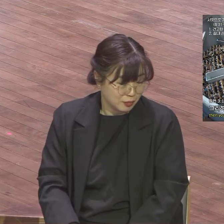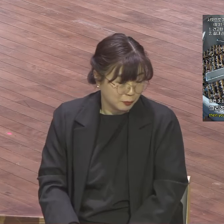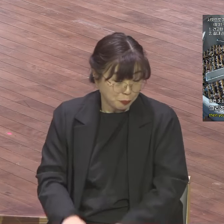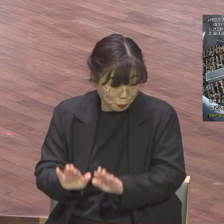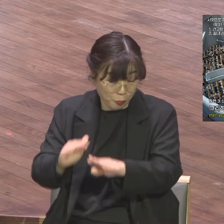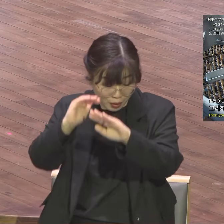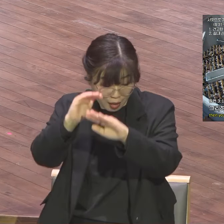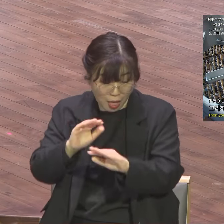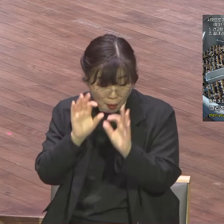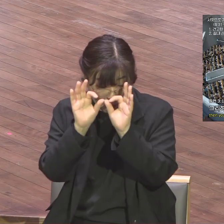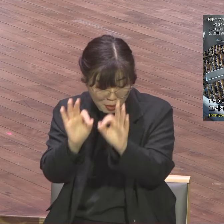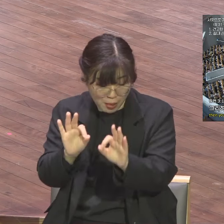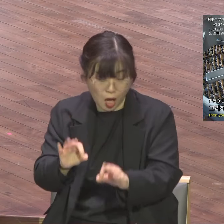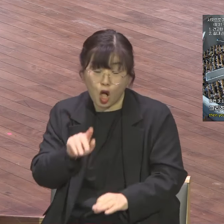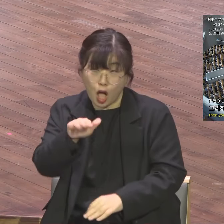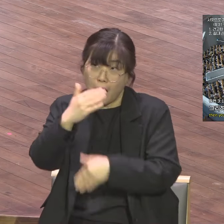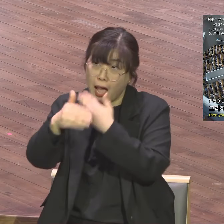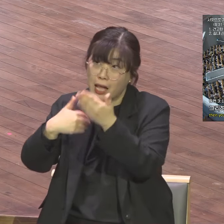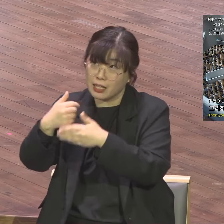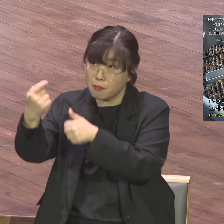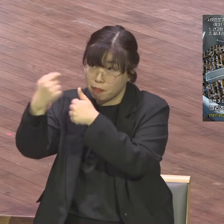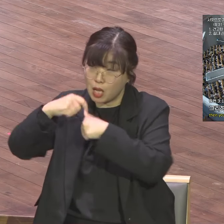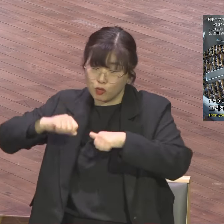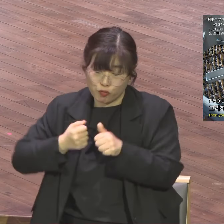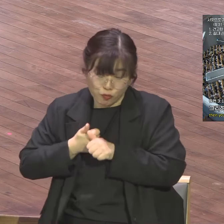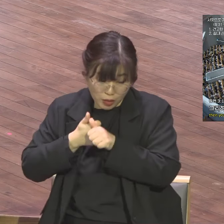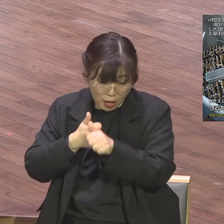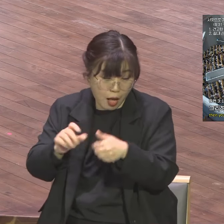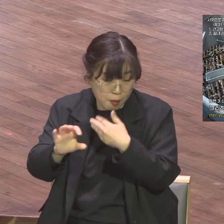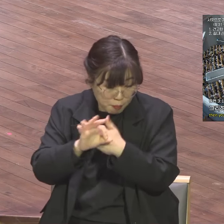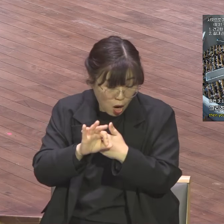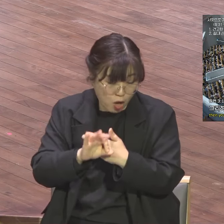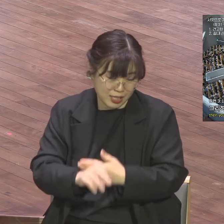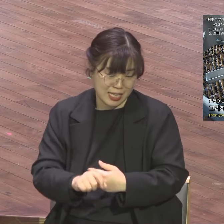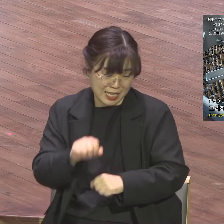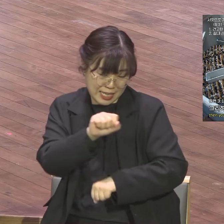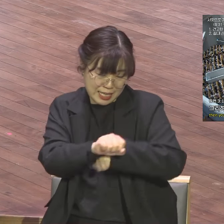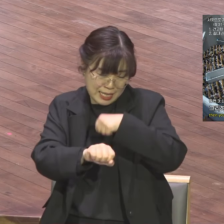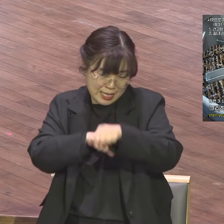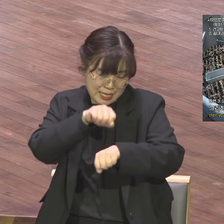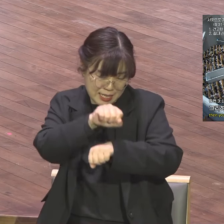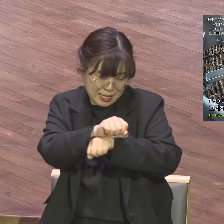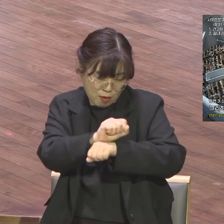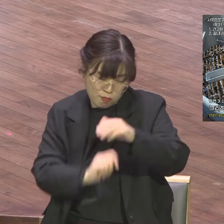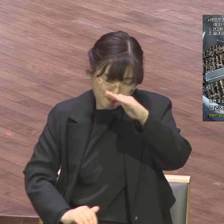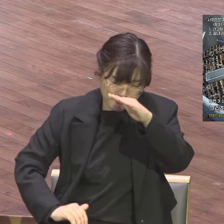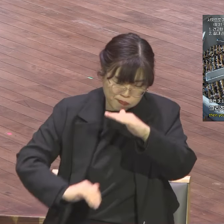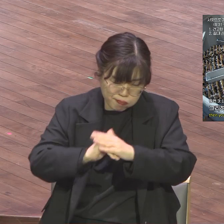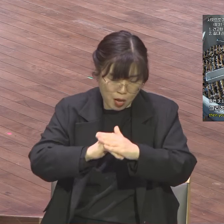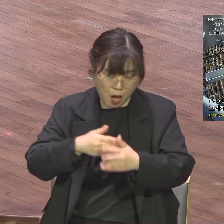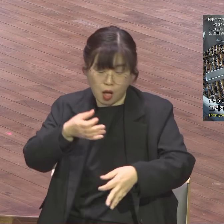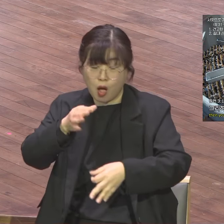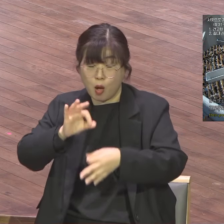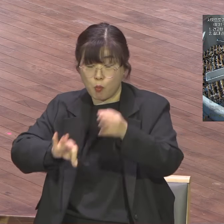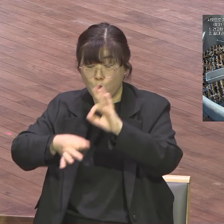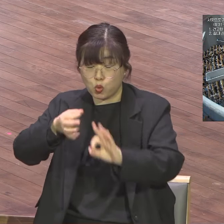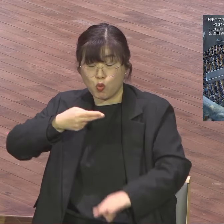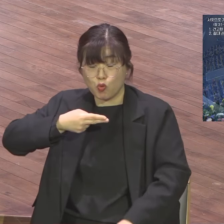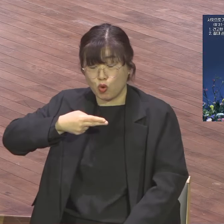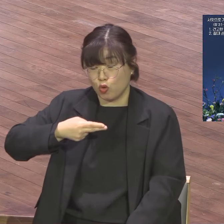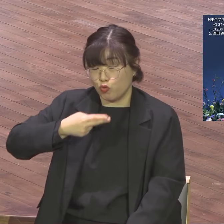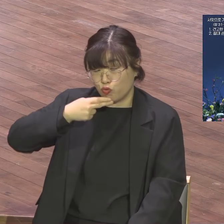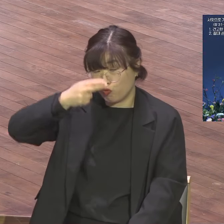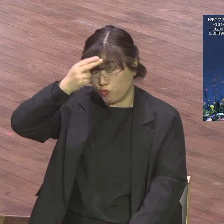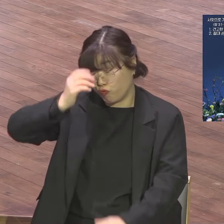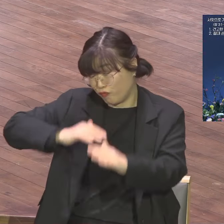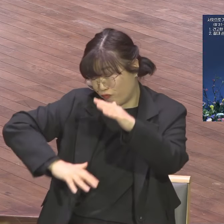그리하면 너 창고가 가득히 차고 내 포도즙 틀에 새 포도즙이 넘치리라. 자,